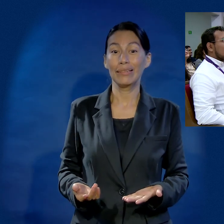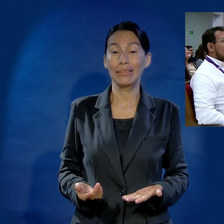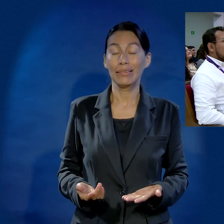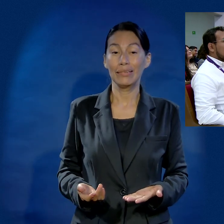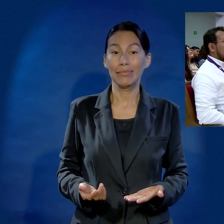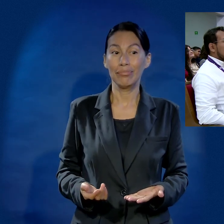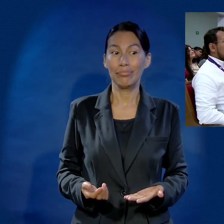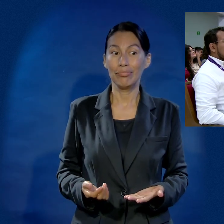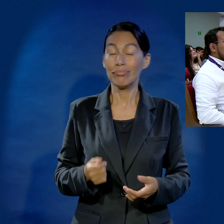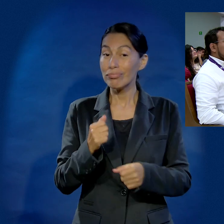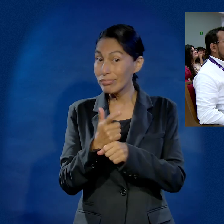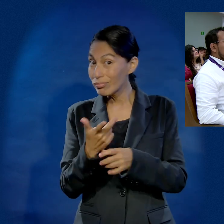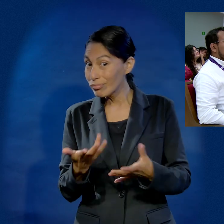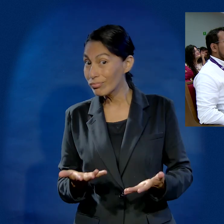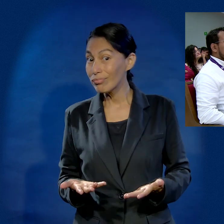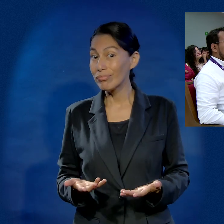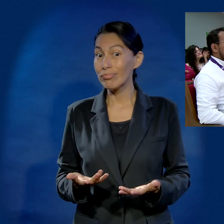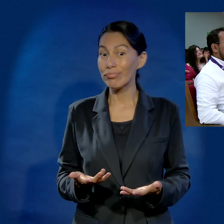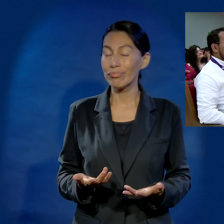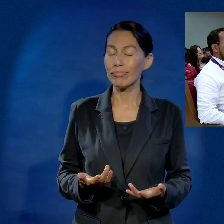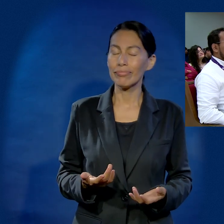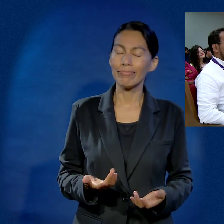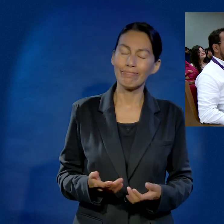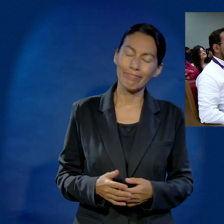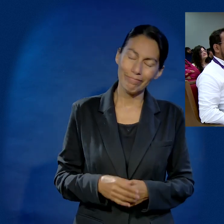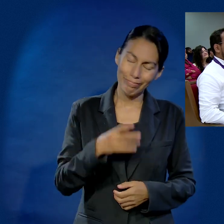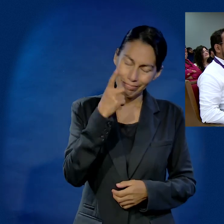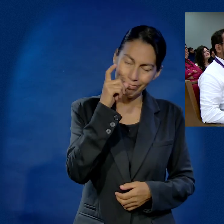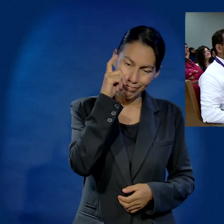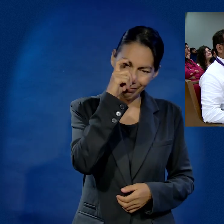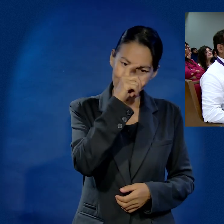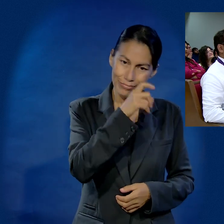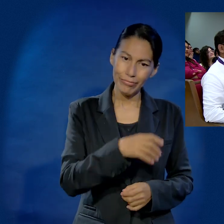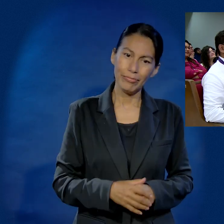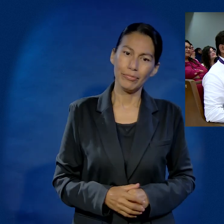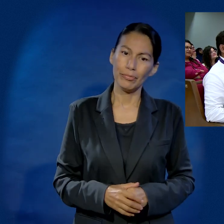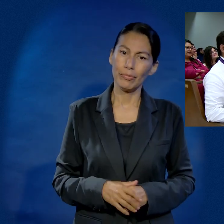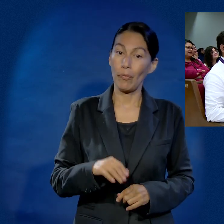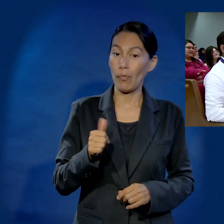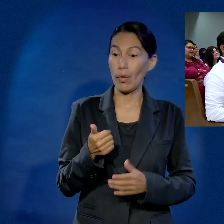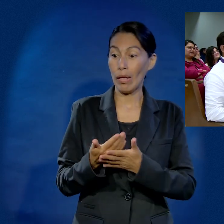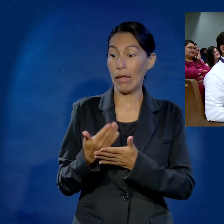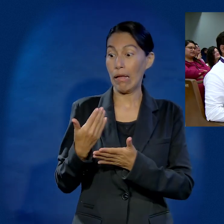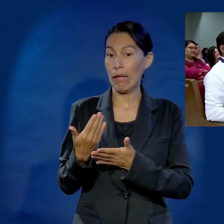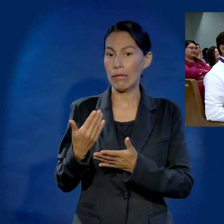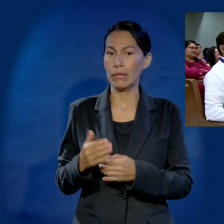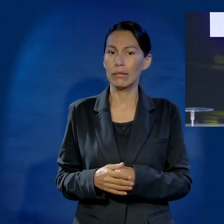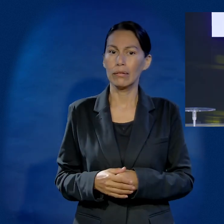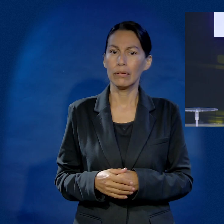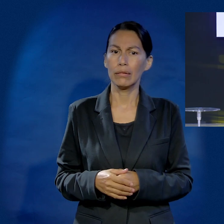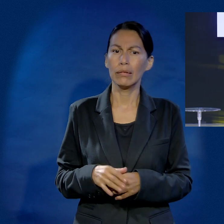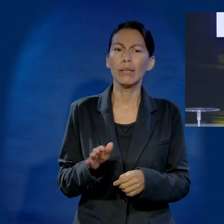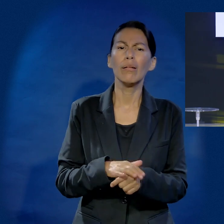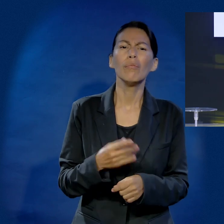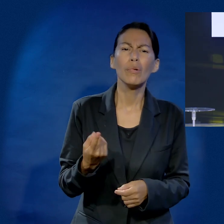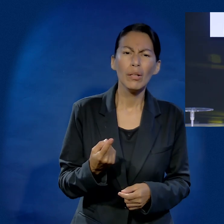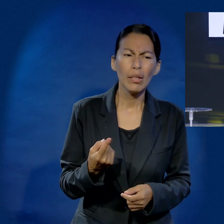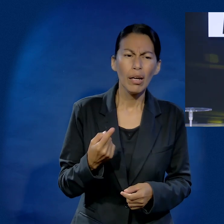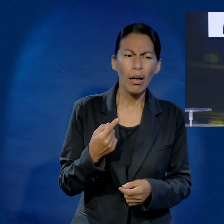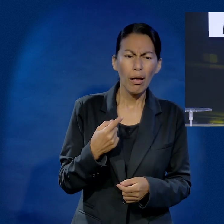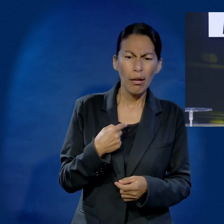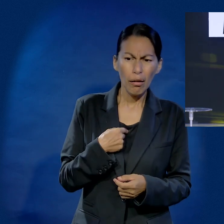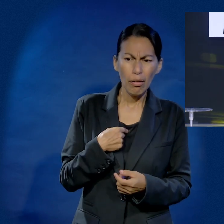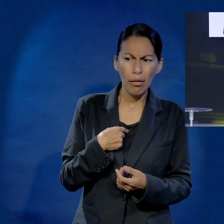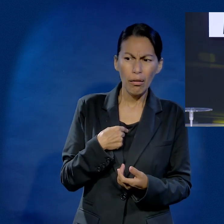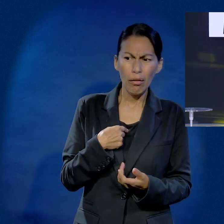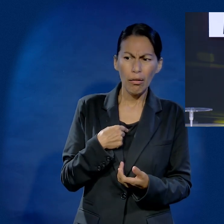dices? ¿Será que hay varios que andan así? Otros antes de andar dicen, pastor, ¿por qué no me hacen caso